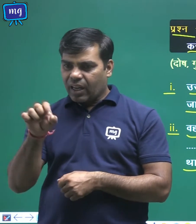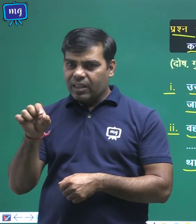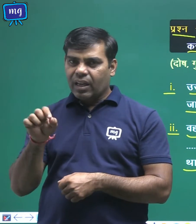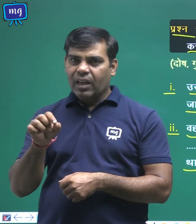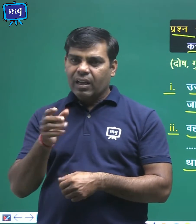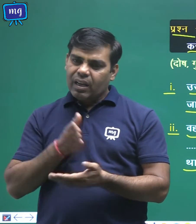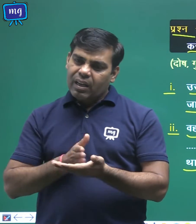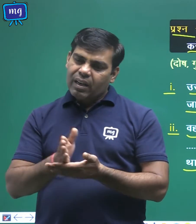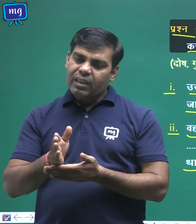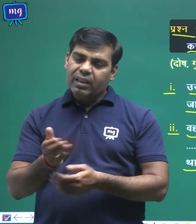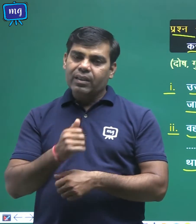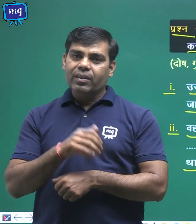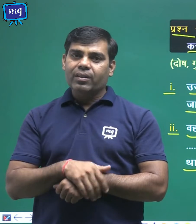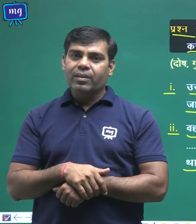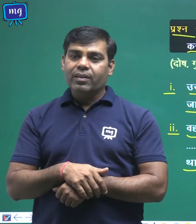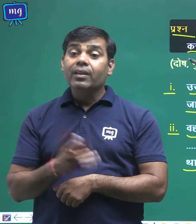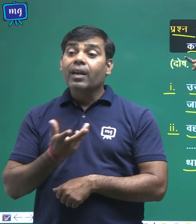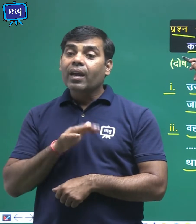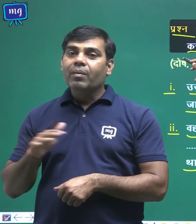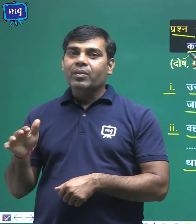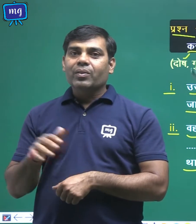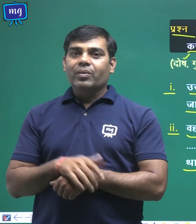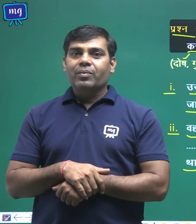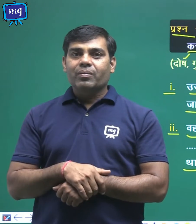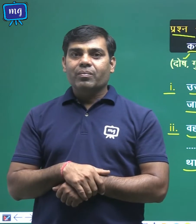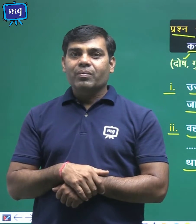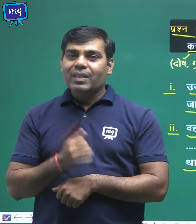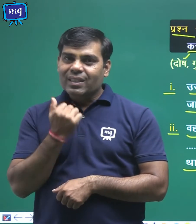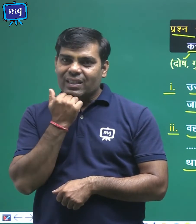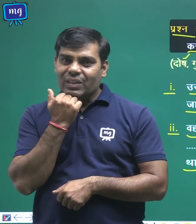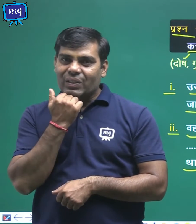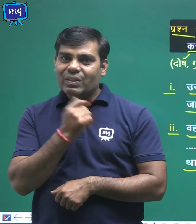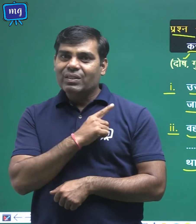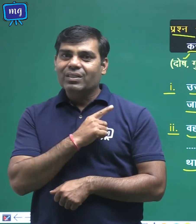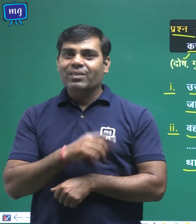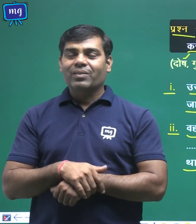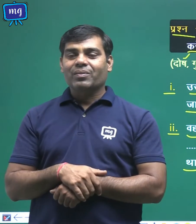रहता था। क्या आएगा बच्चों? दोष।